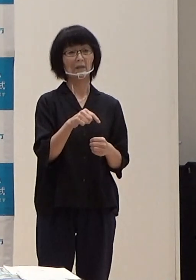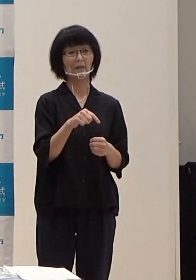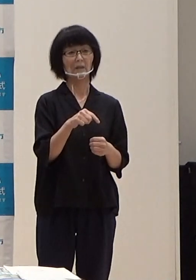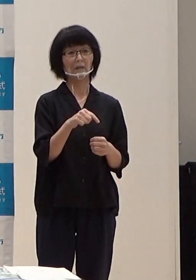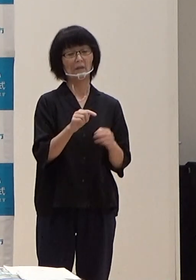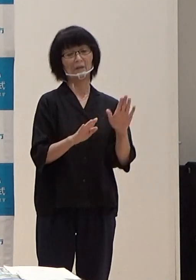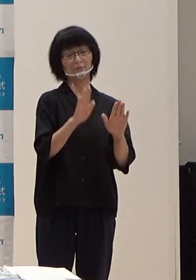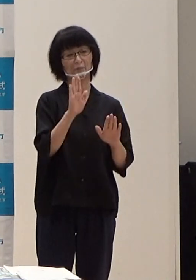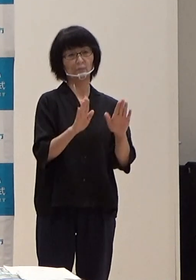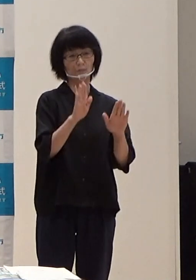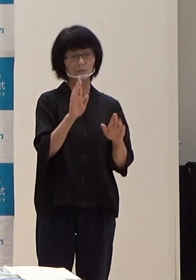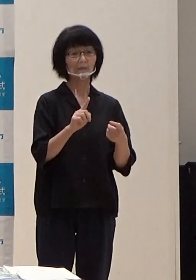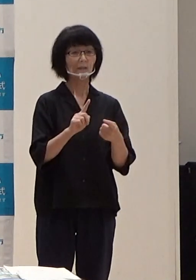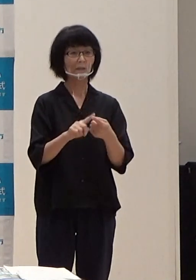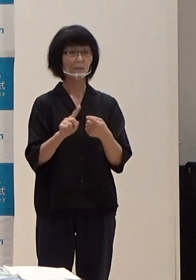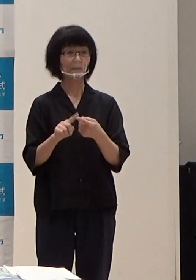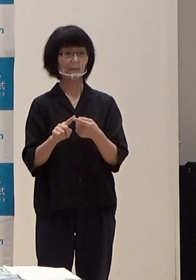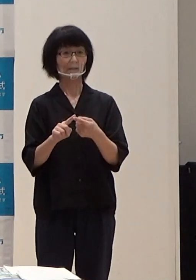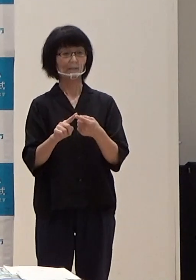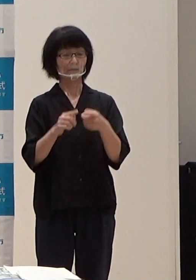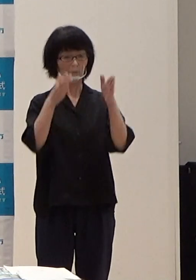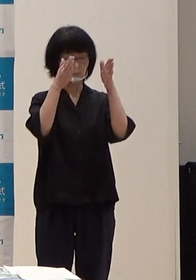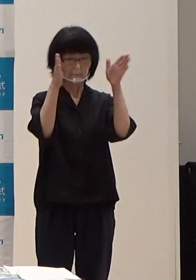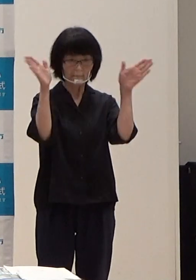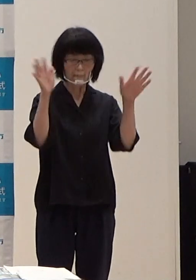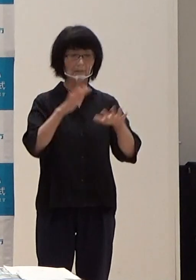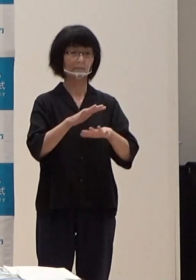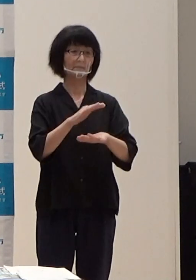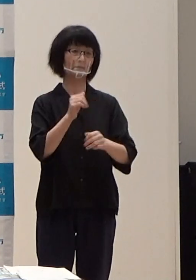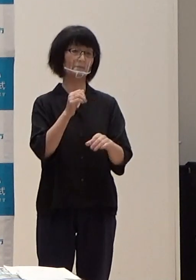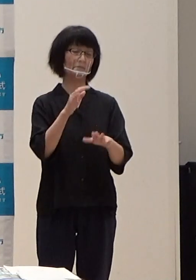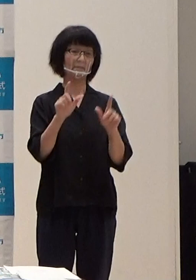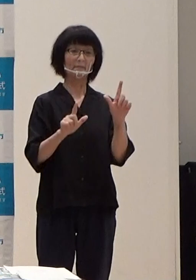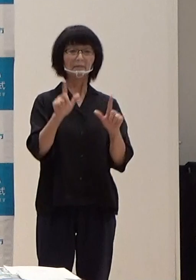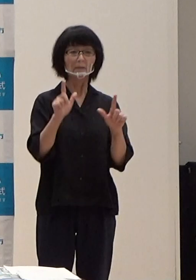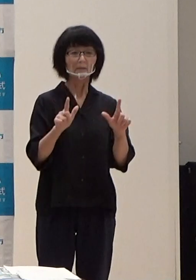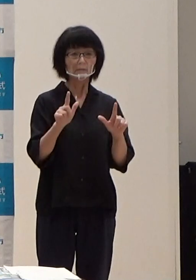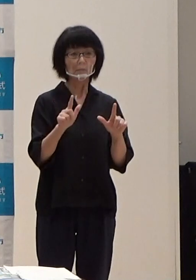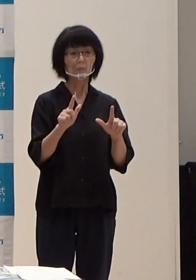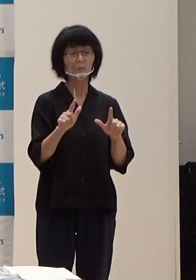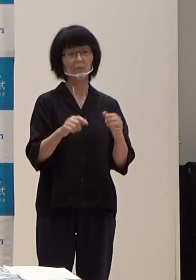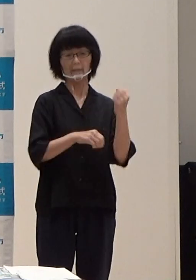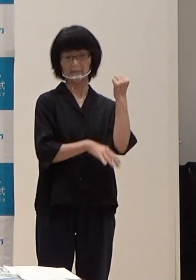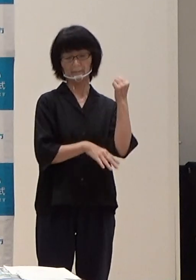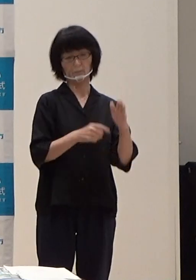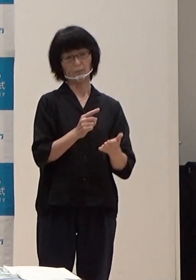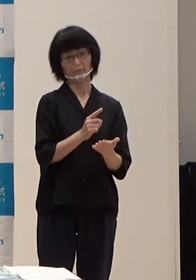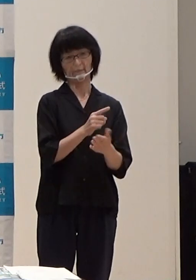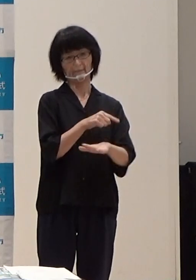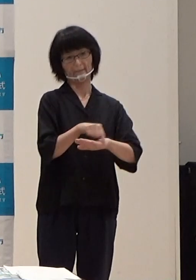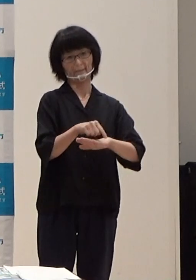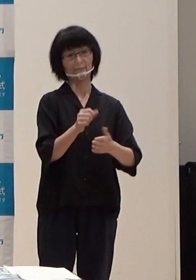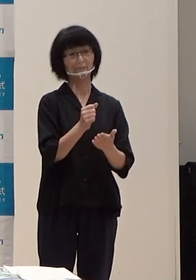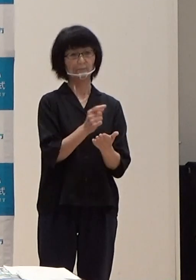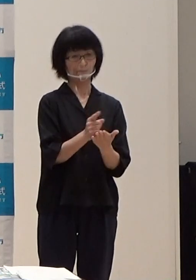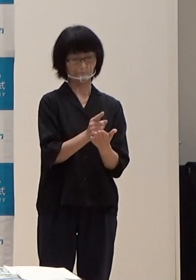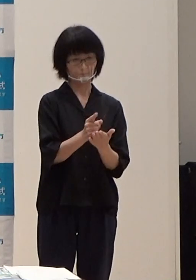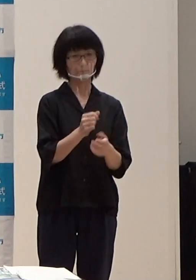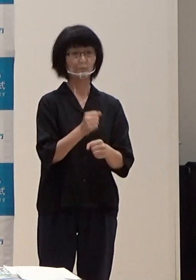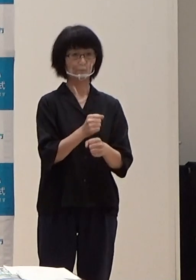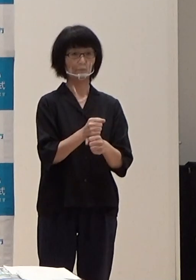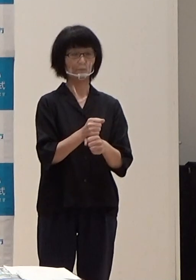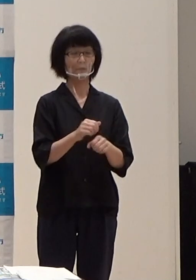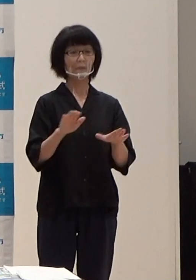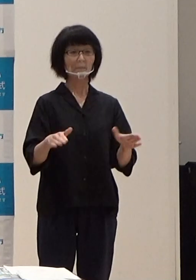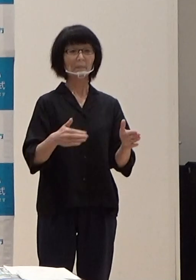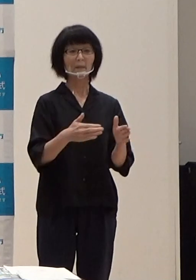更に合わせまして、俯瞰型の郡山市都市計画マスタープランを作りたいというものでございます。で、今までよ